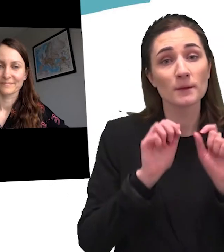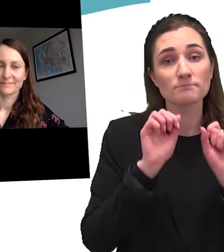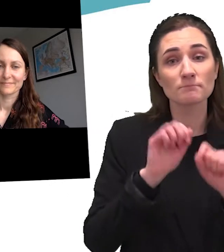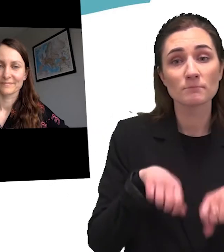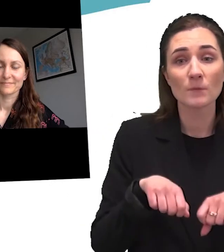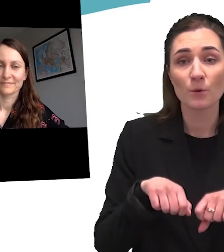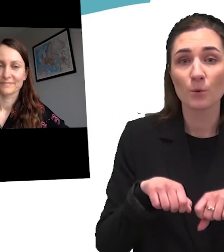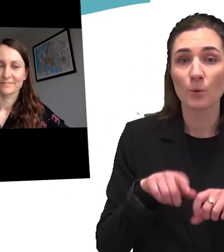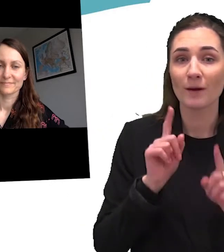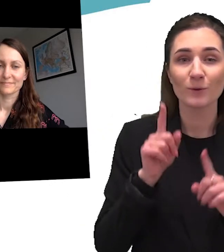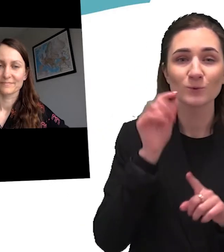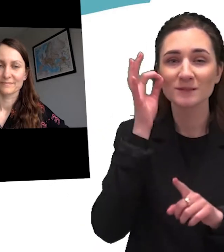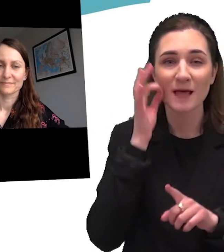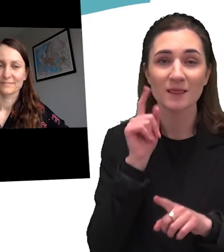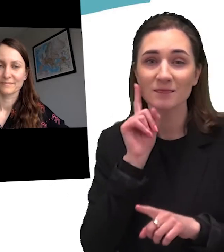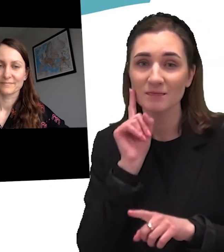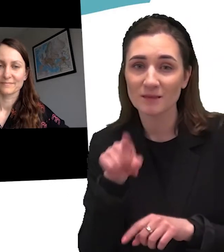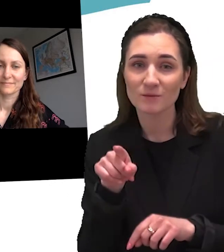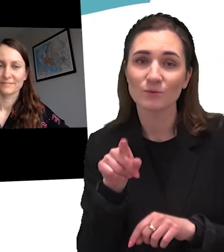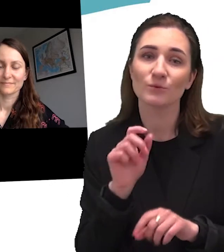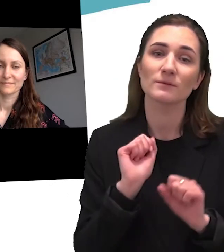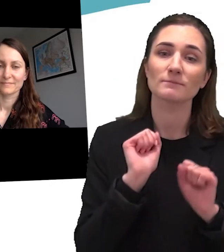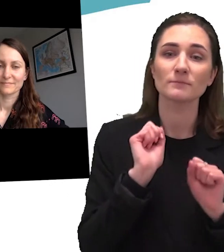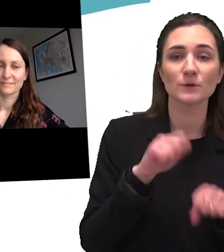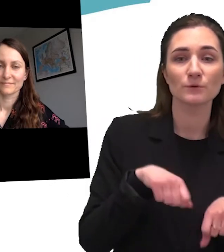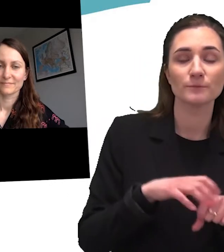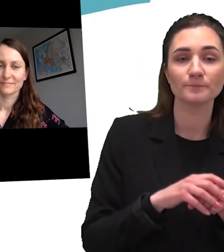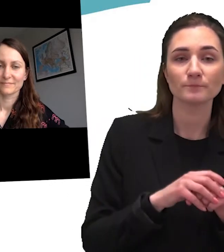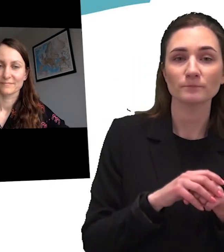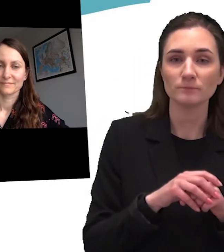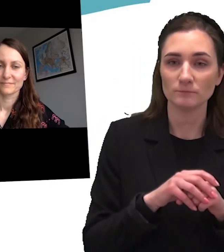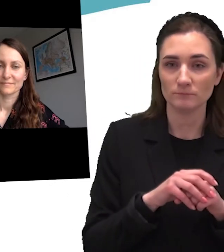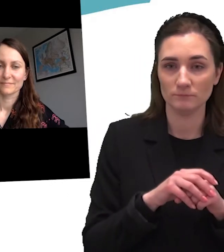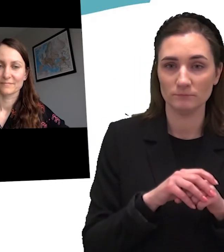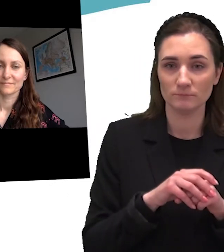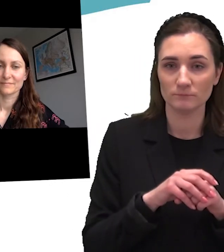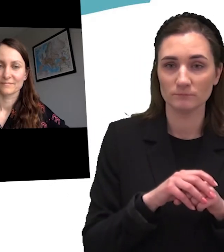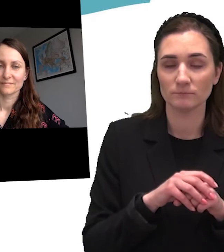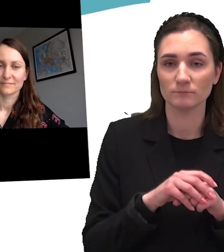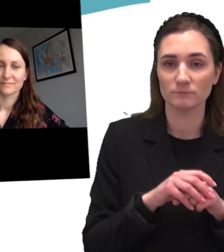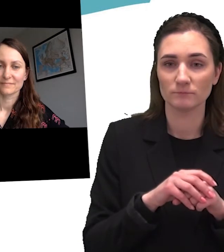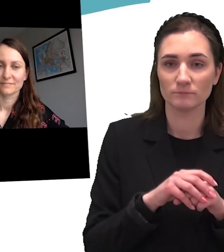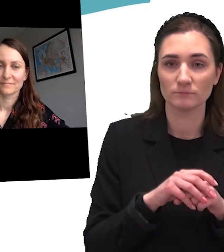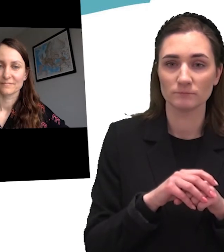virškina, arba galima tada jau nesalginti, tarkim, kokiu įdėti